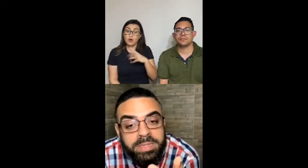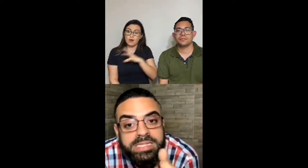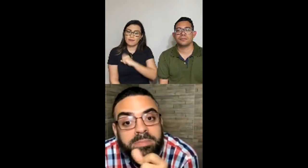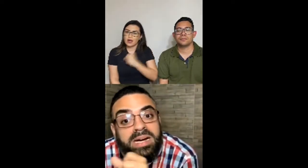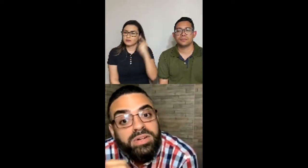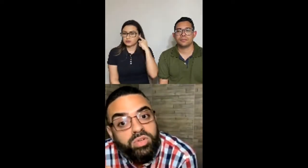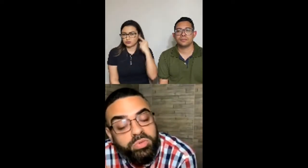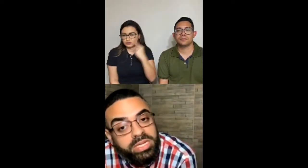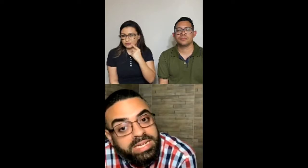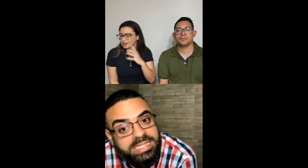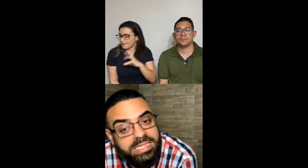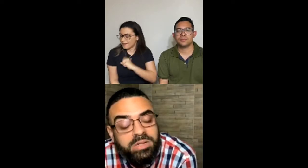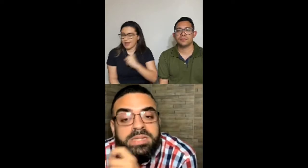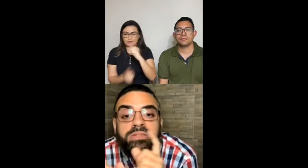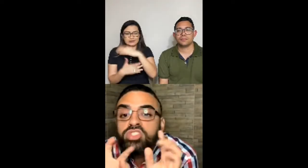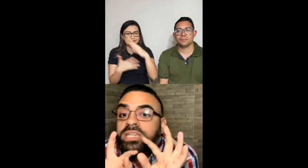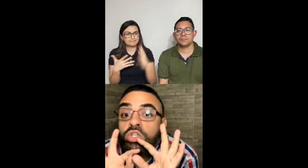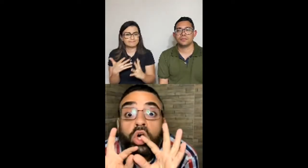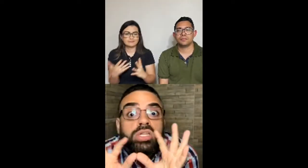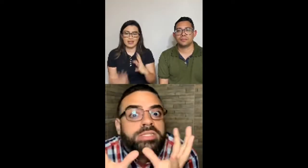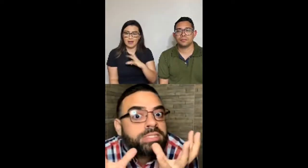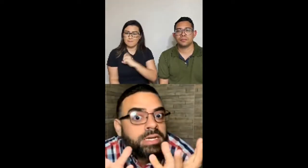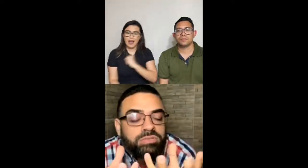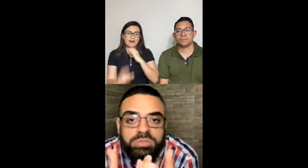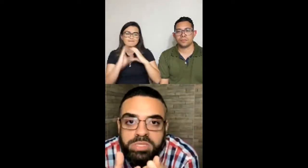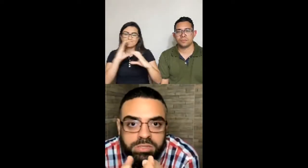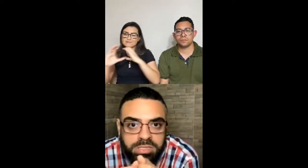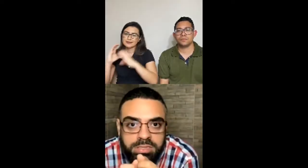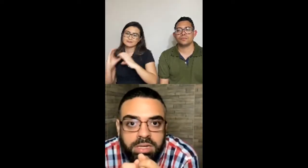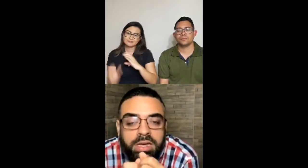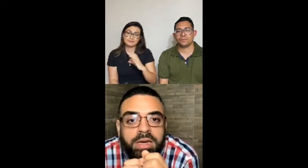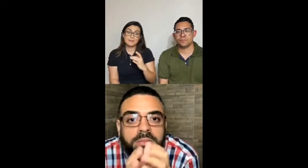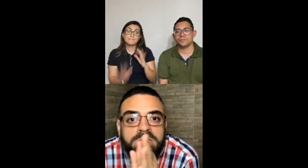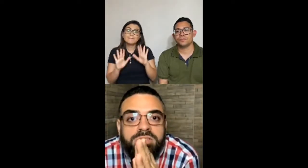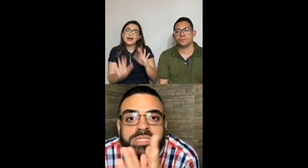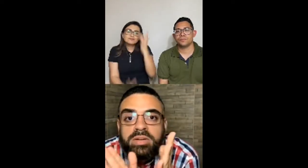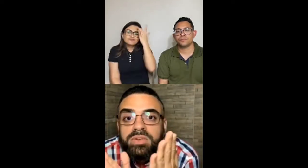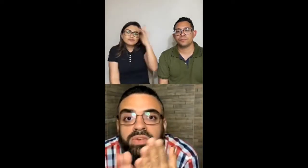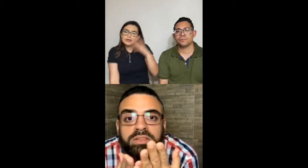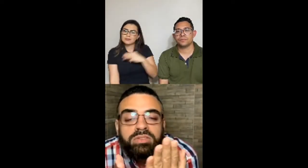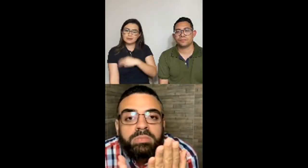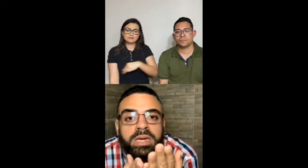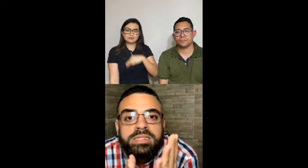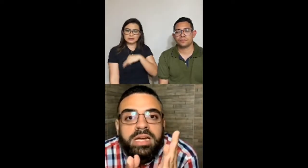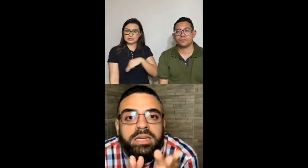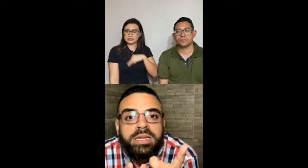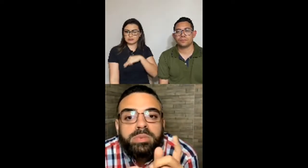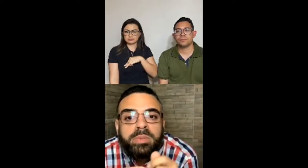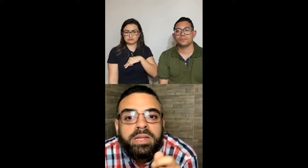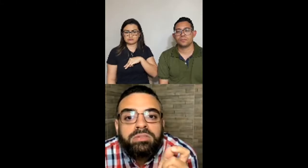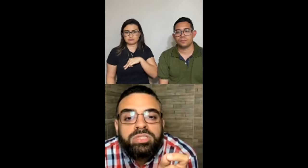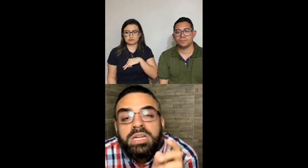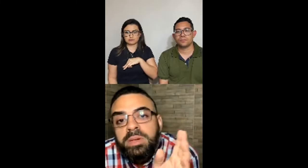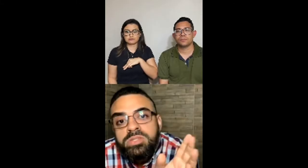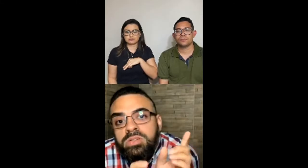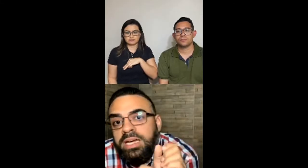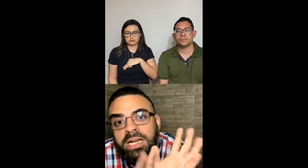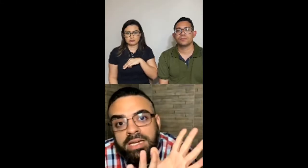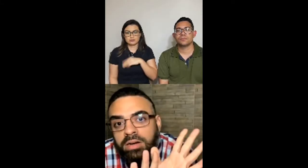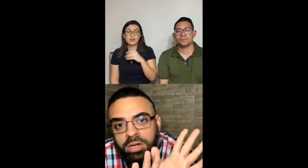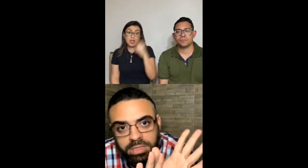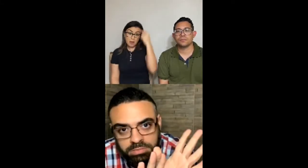coisa, eu amava surdos, amava libras, amava comunicação, mas eu não tinha noção de